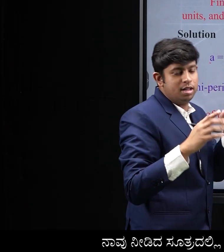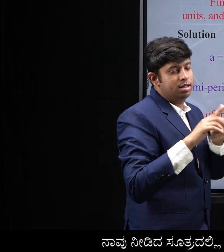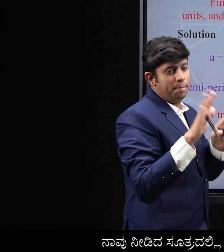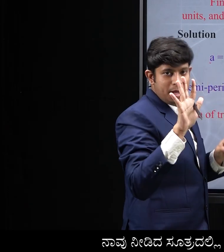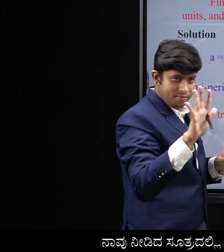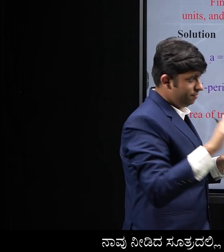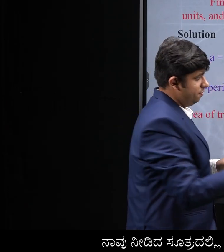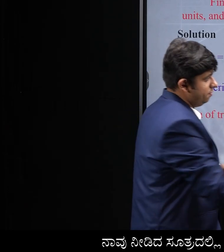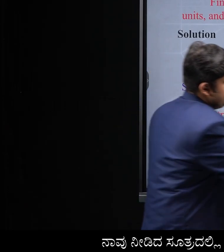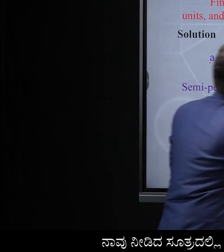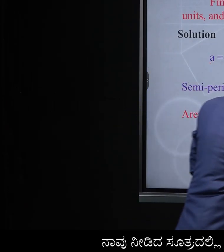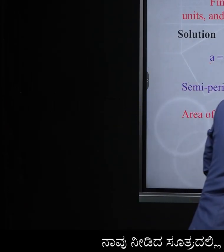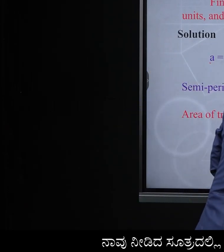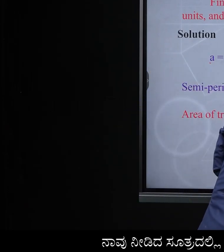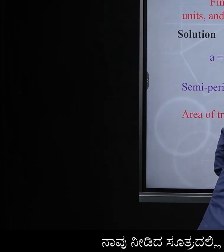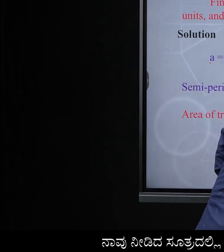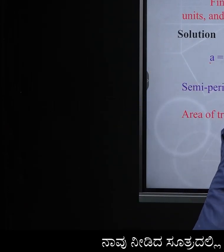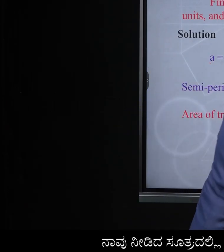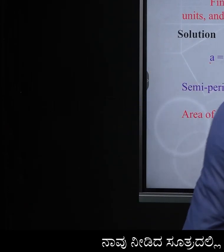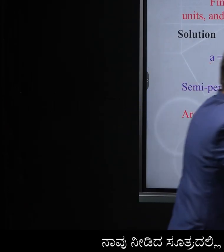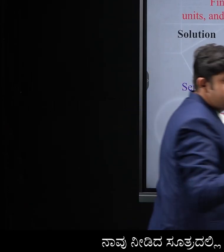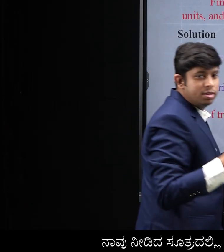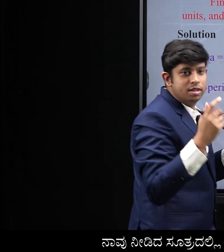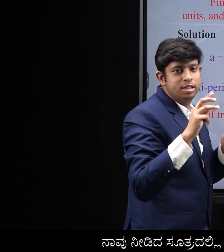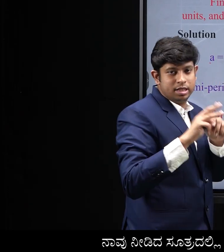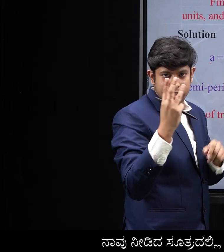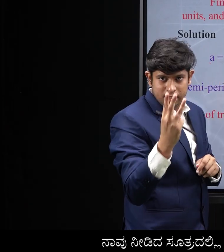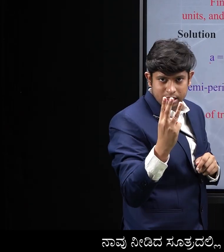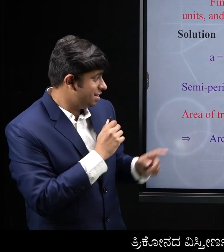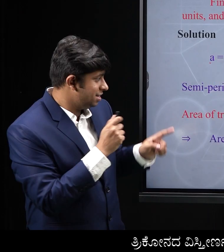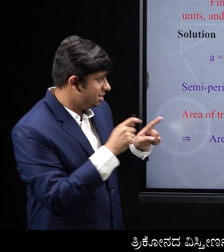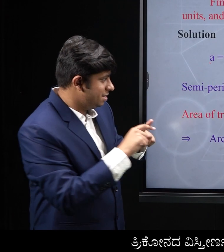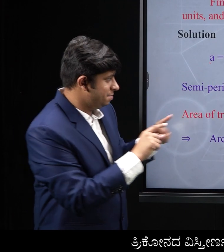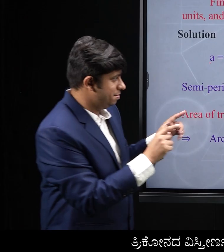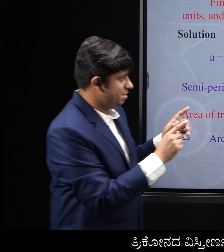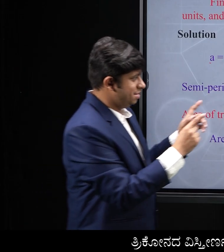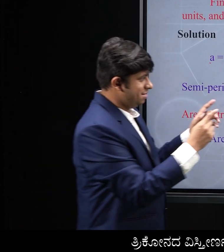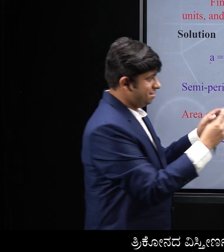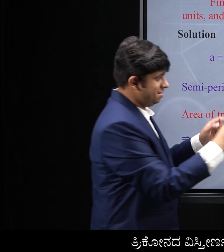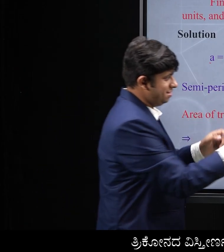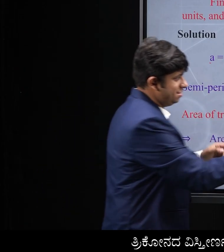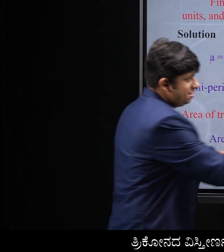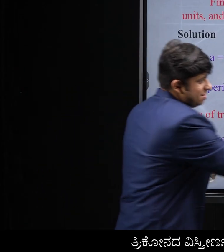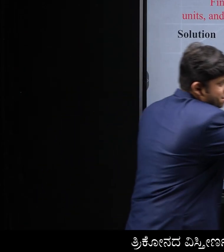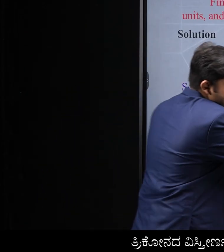4, 9 ಮೈನಸ್ 6, 9 ಮೈನಸ್ 8 ಪಡೆಯುತ್ತೇವೆ. ತ್ರಿಕೋನದ ವಿಸ್ತೀರ್ಣವನ್ನು ಬದಲಿಸಿದ